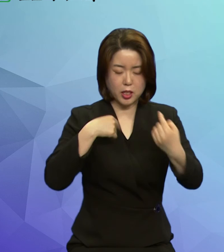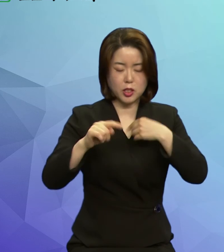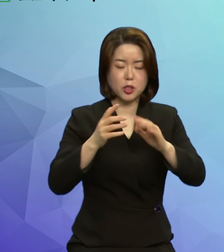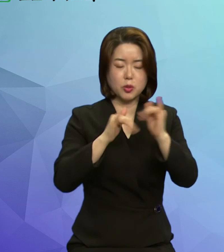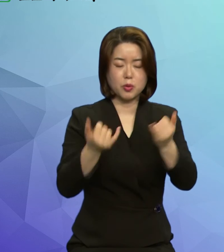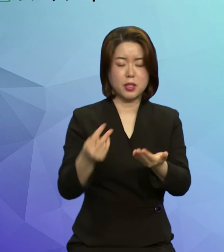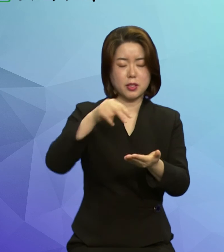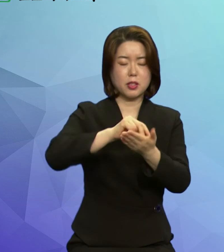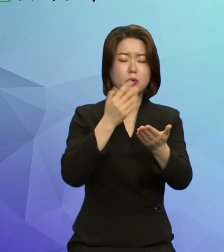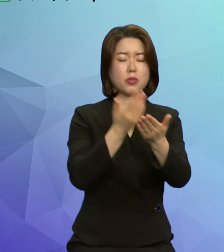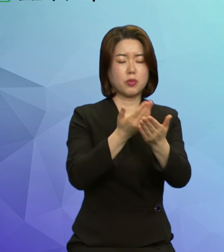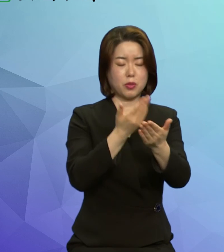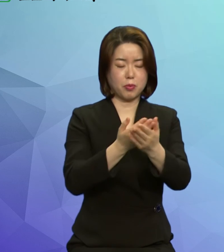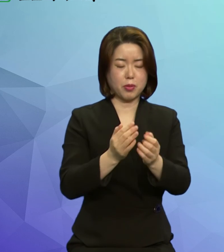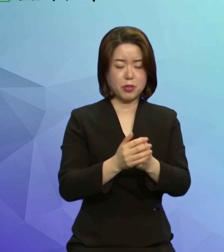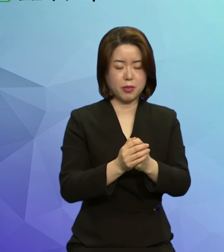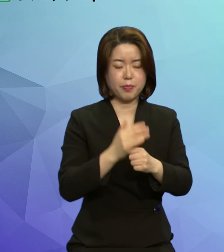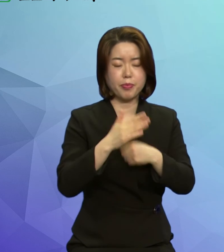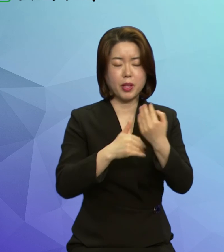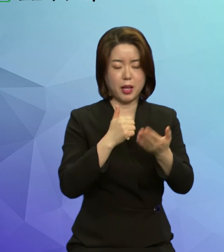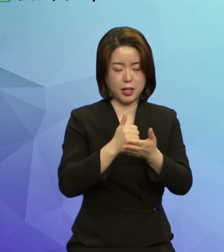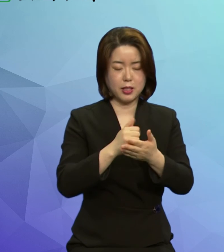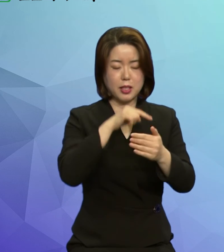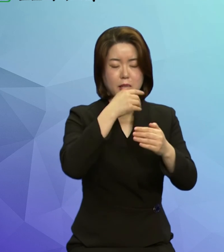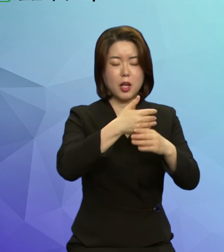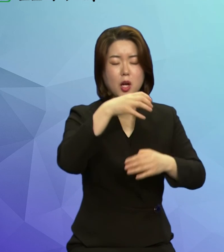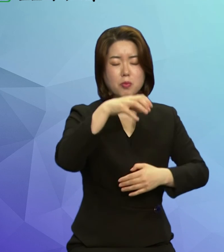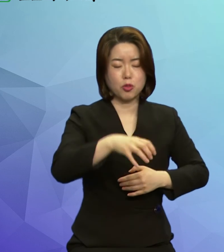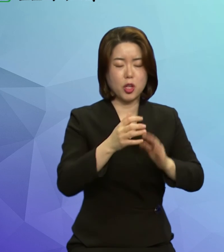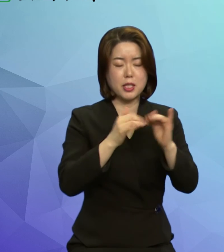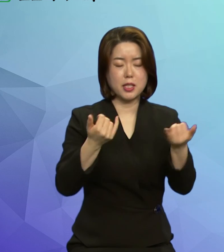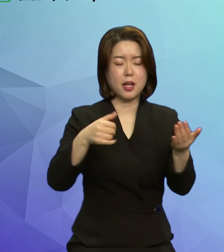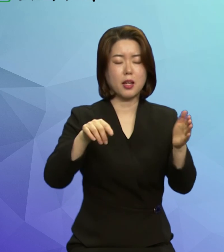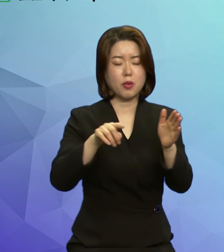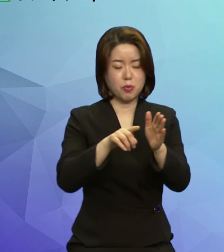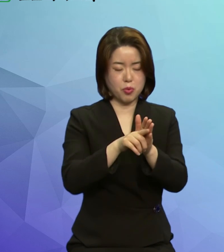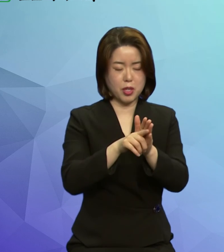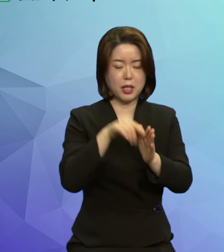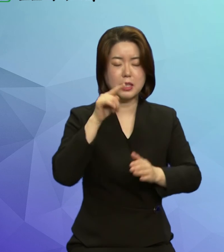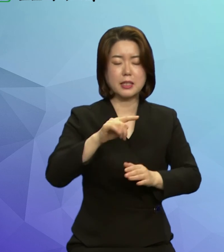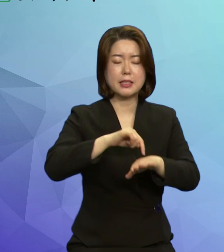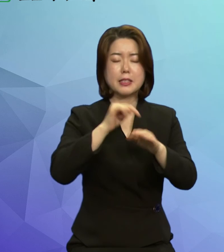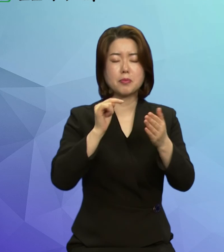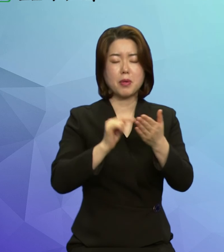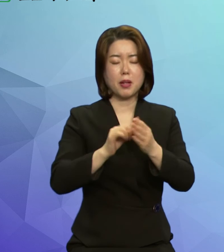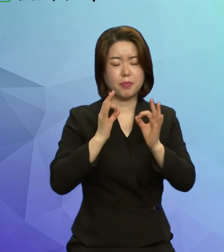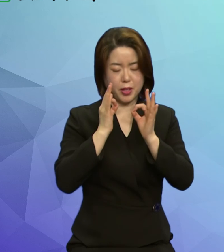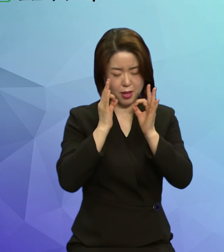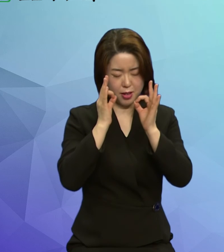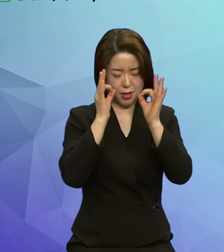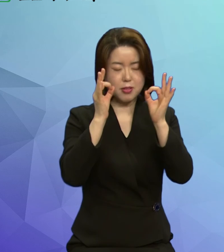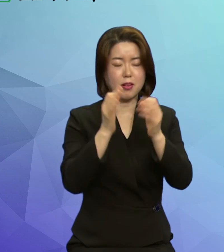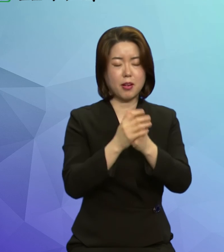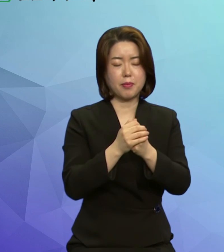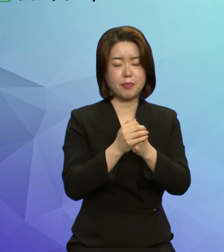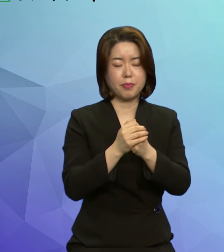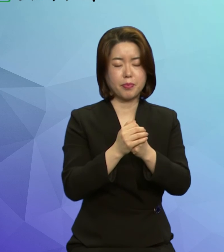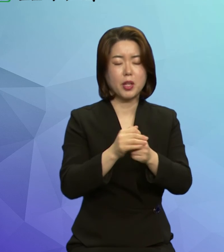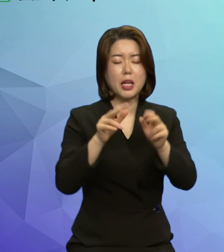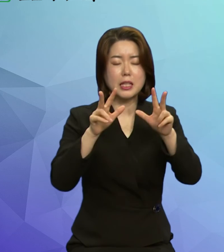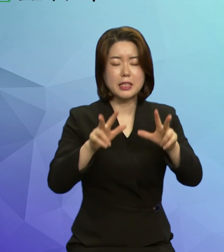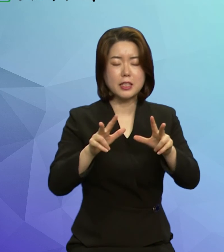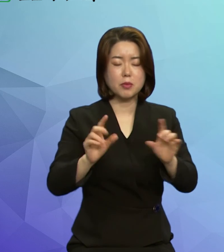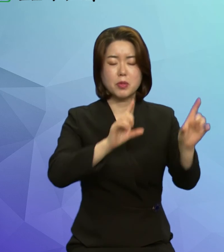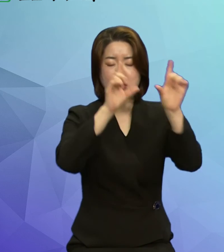하소서. 하나님, 북한 주민들을 위한 그 마음의 간절함,